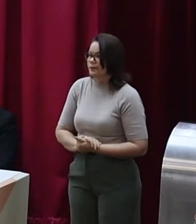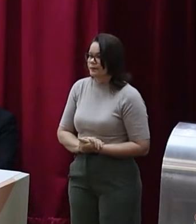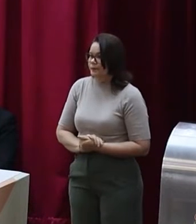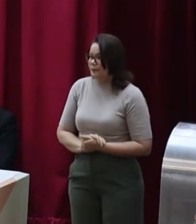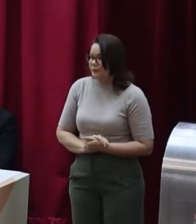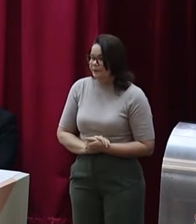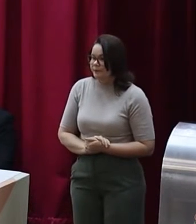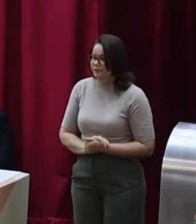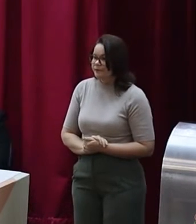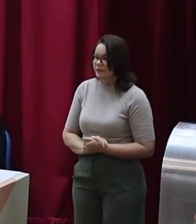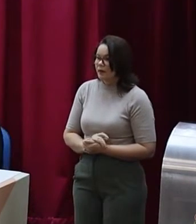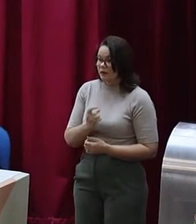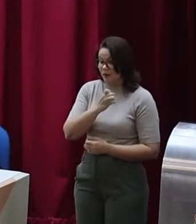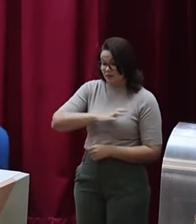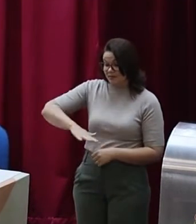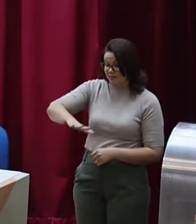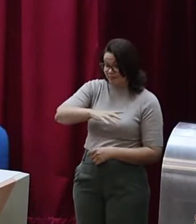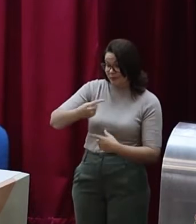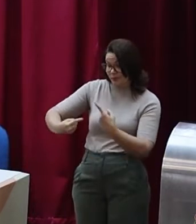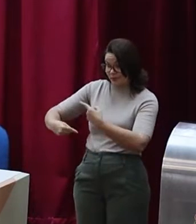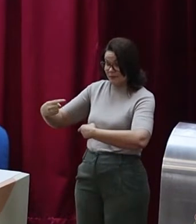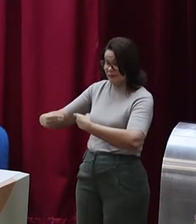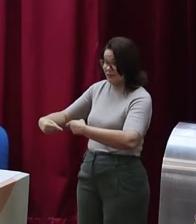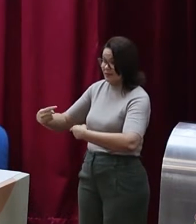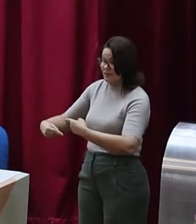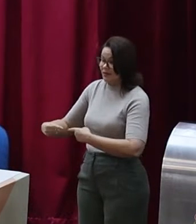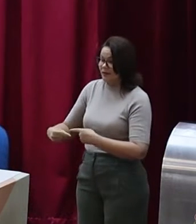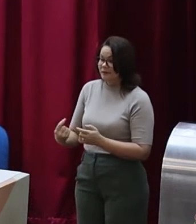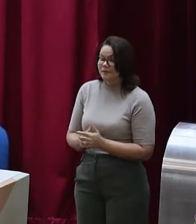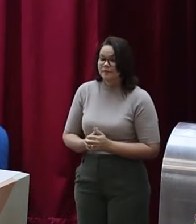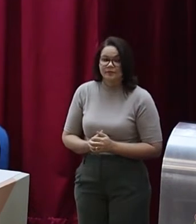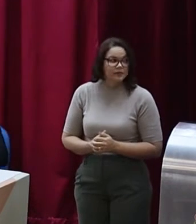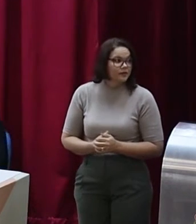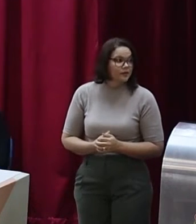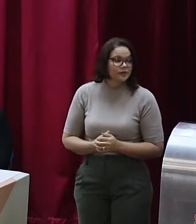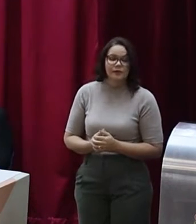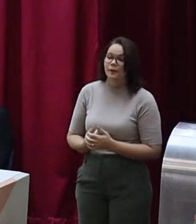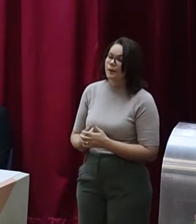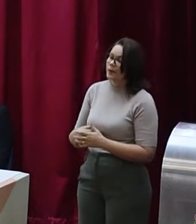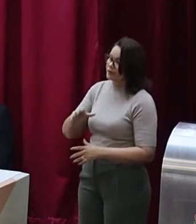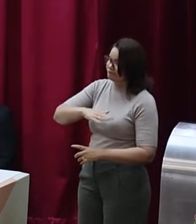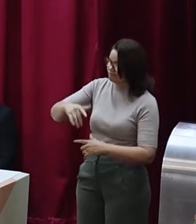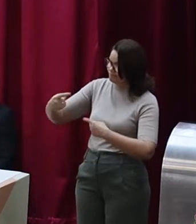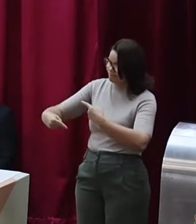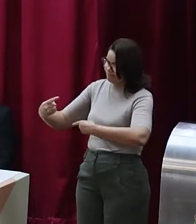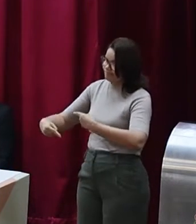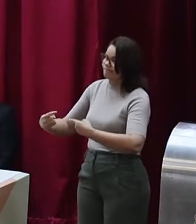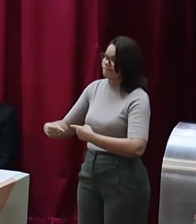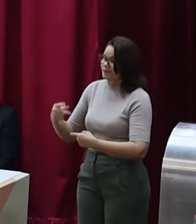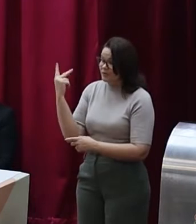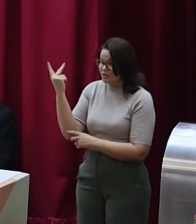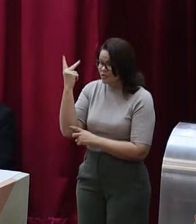Então, diante de um cenário político, pode clicar aí, por favor, um cenário político e histórico bastante